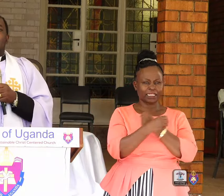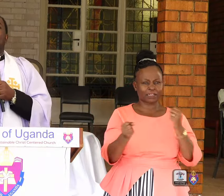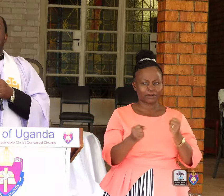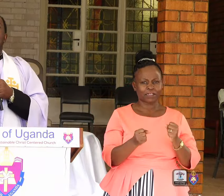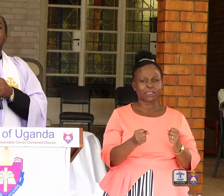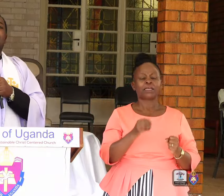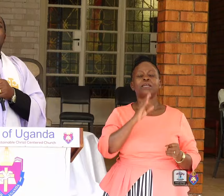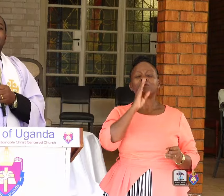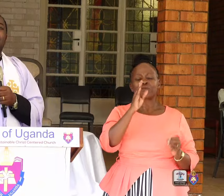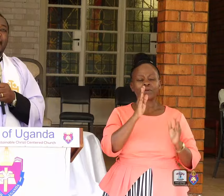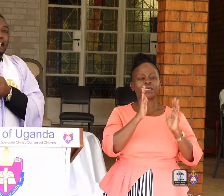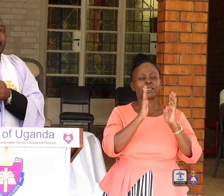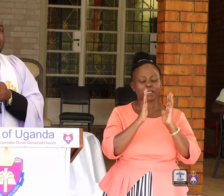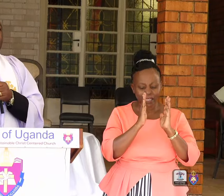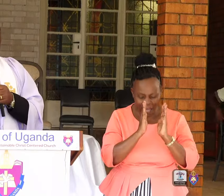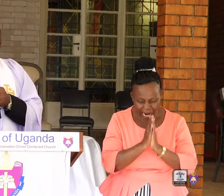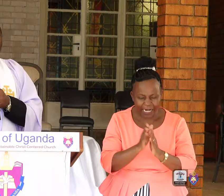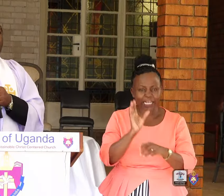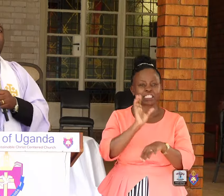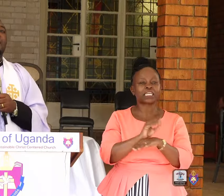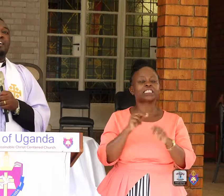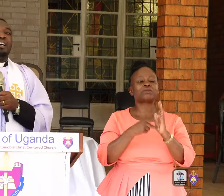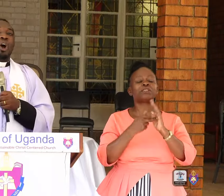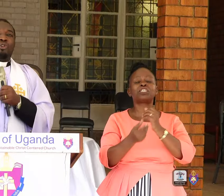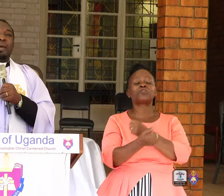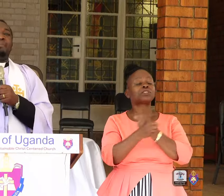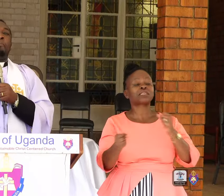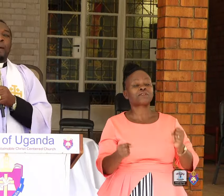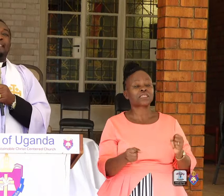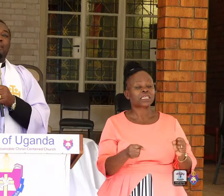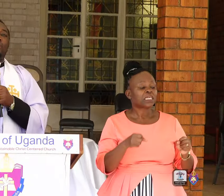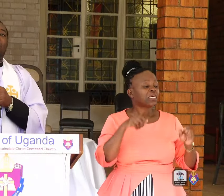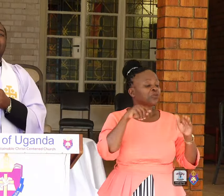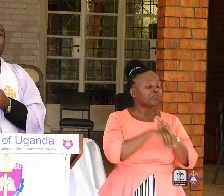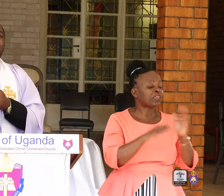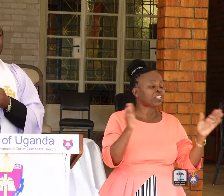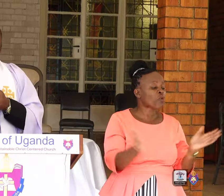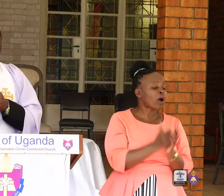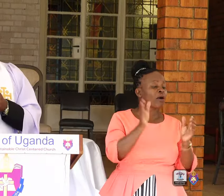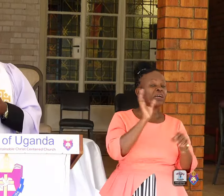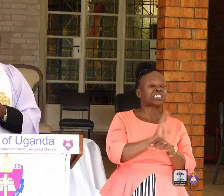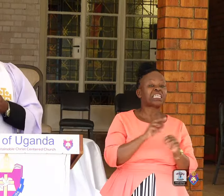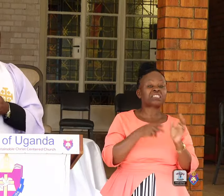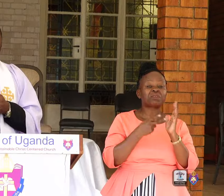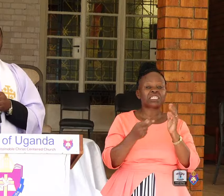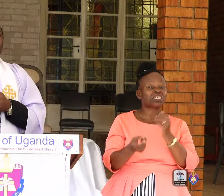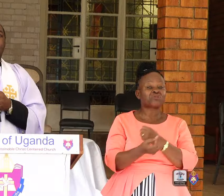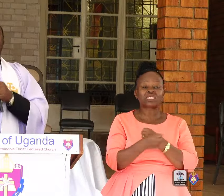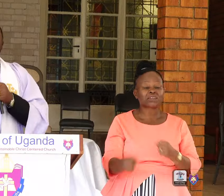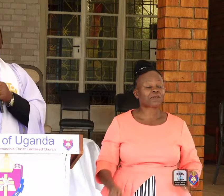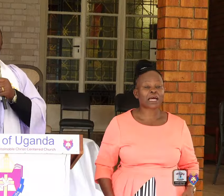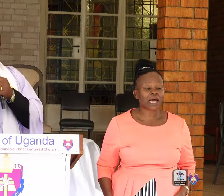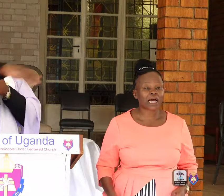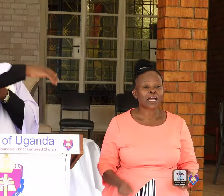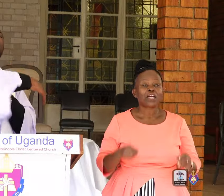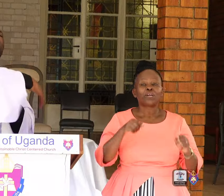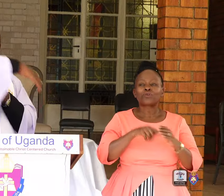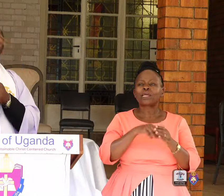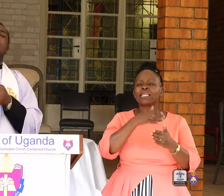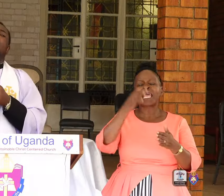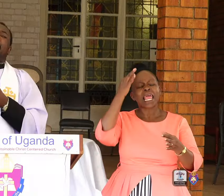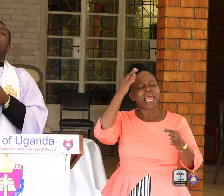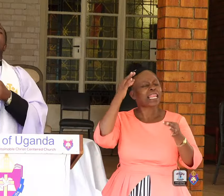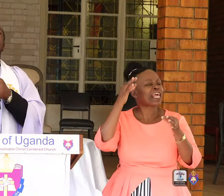okubeera mu Anglican church tekitegeeza nti walokoka okubeera mu Pentecostal church tekitegeeza nti walokoka okubeera mu nzikiriza